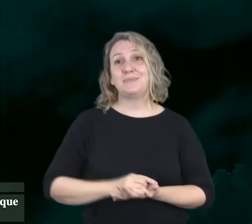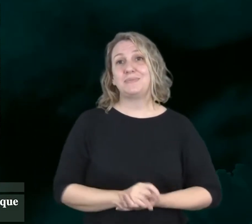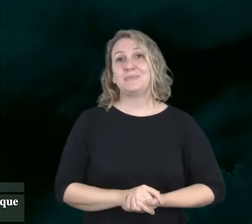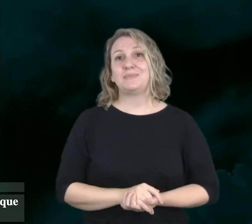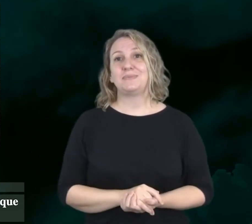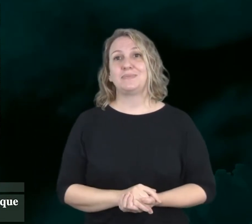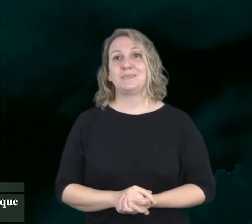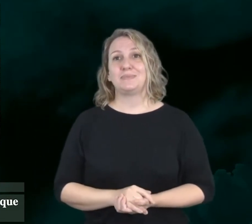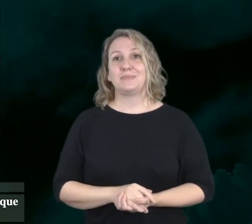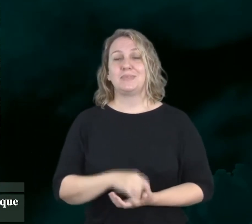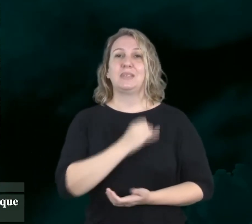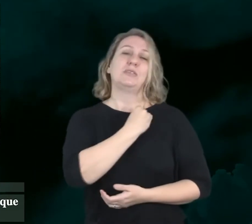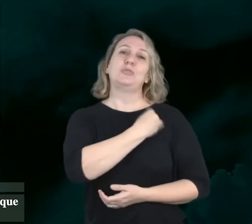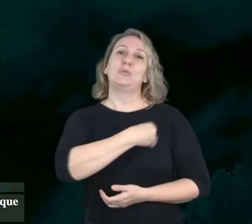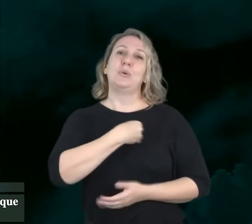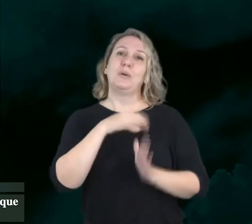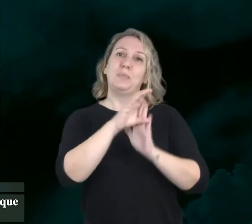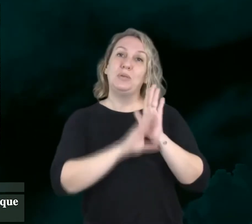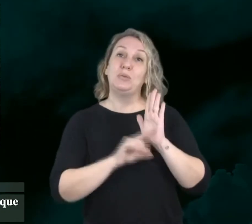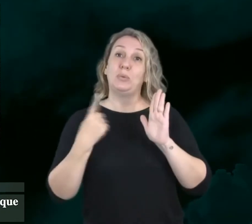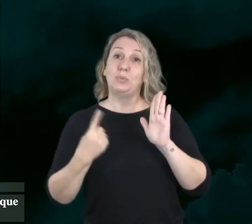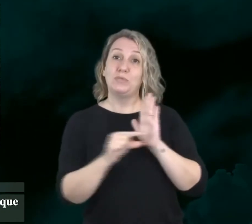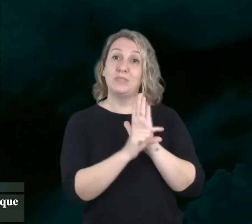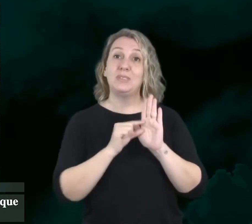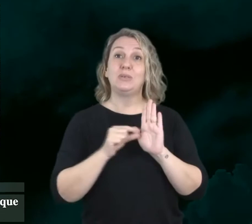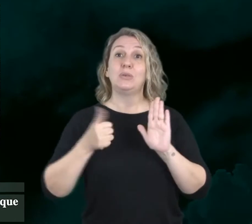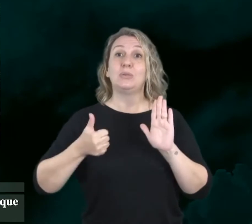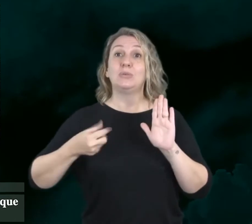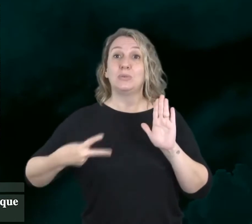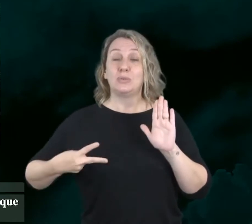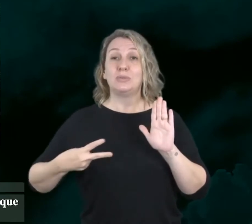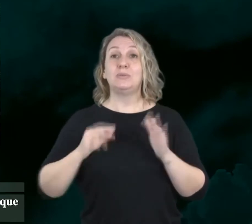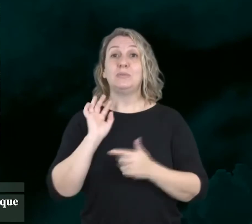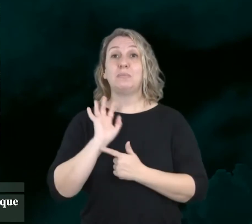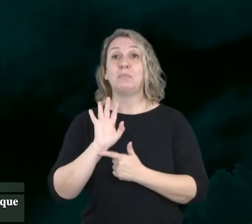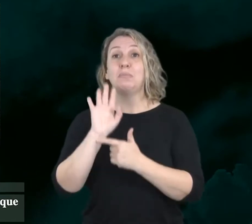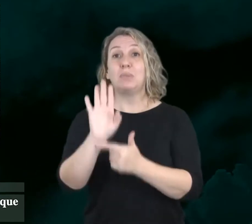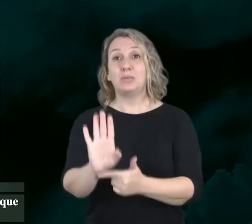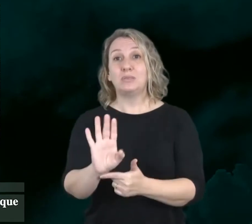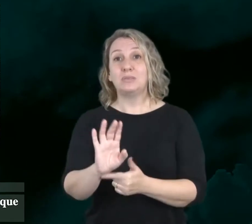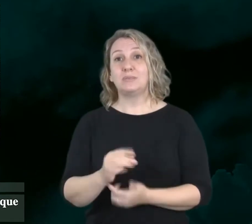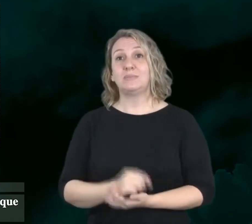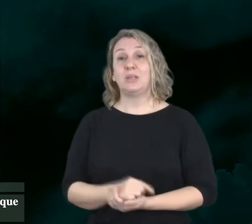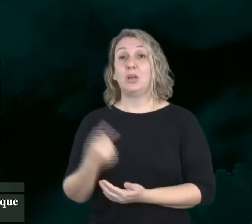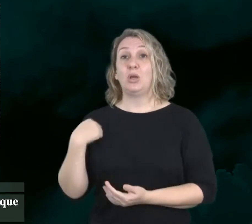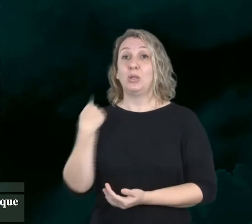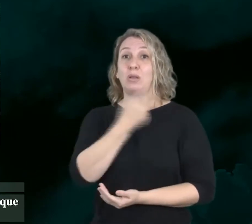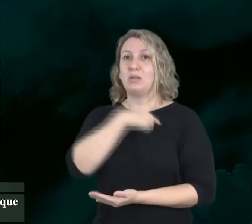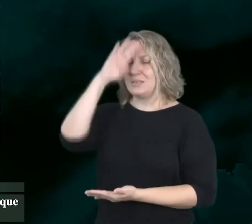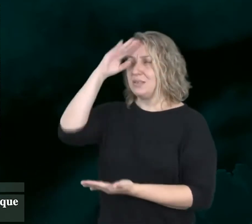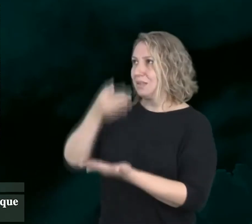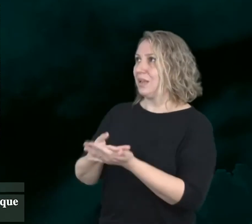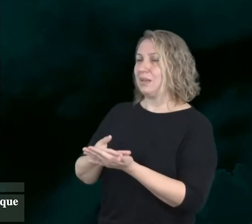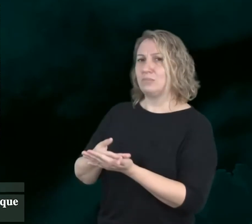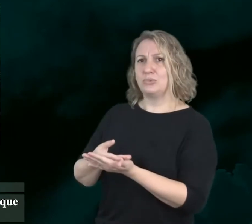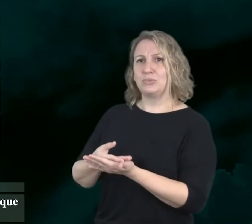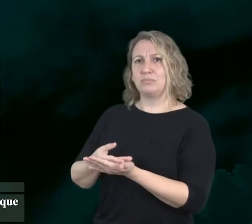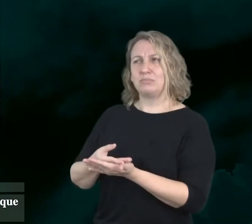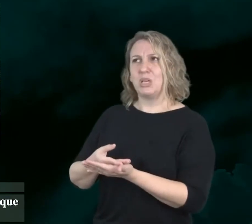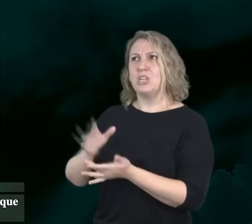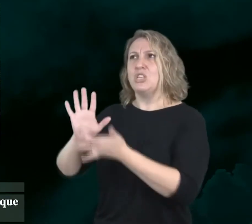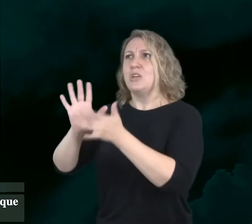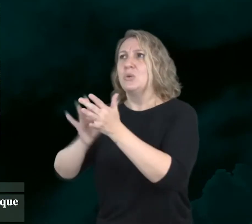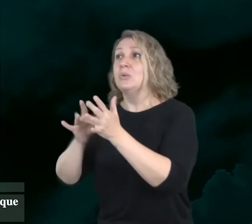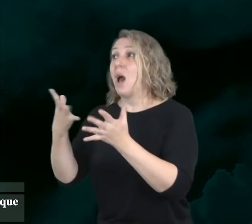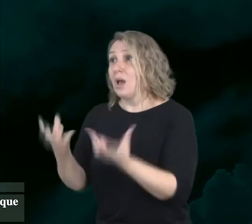João 1:12 fala que nós, que cremos, que recebemos a Jesus, Deus